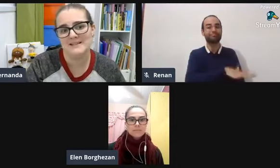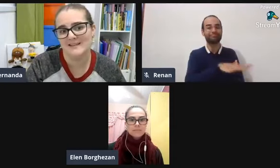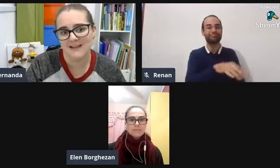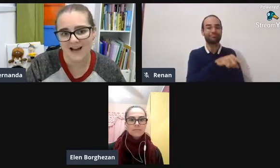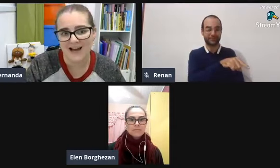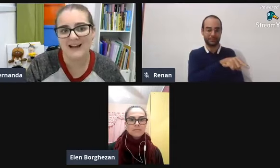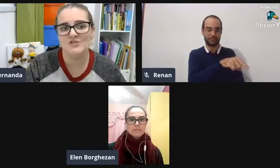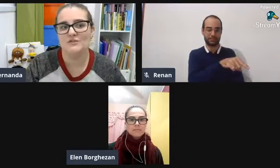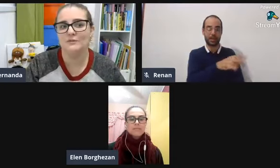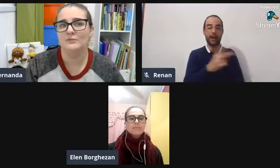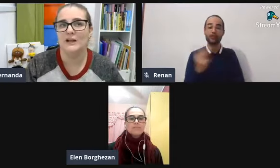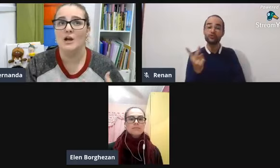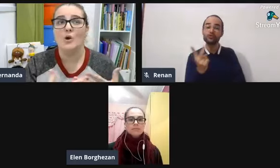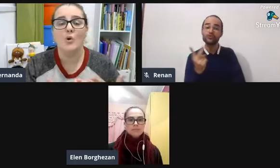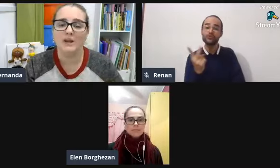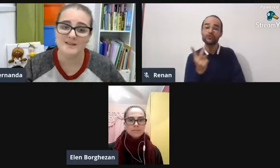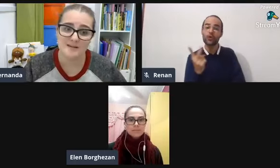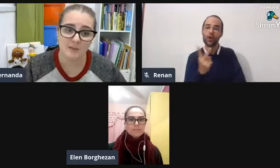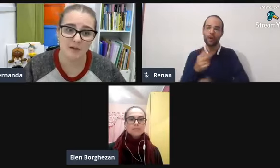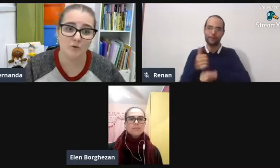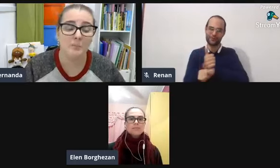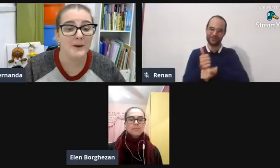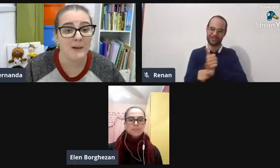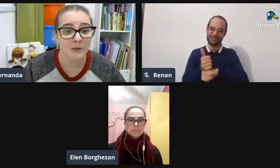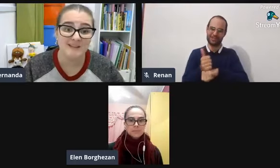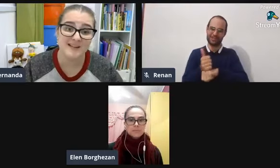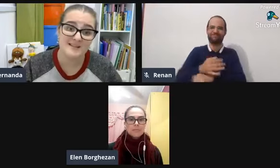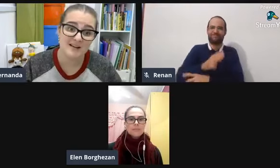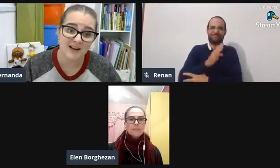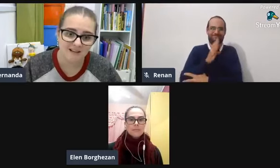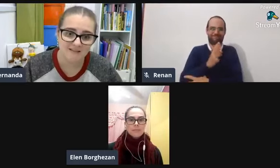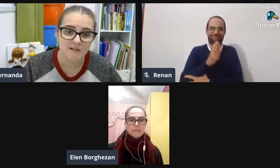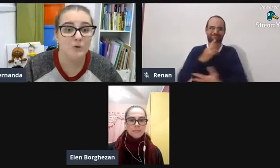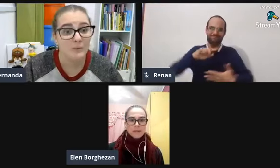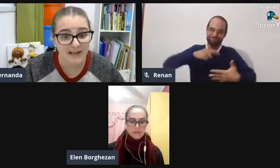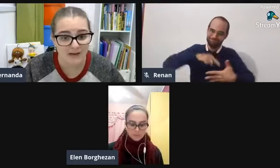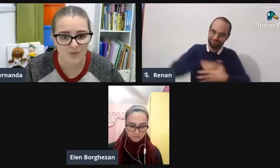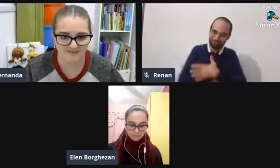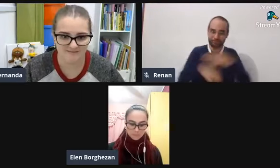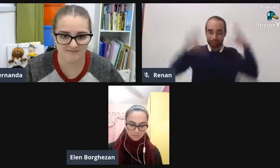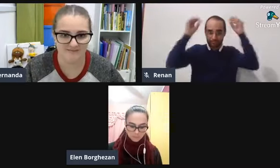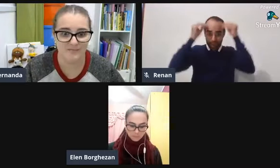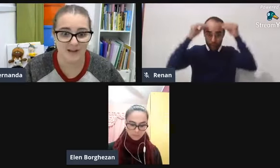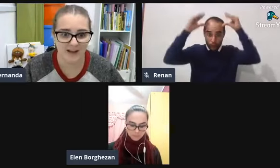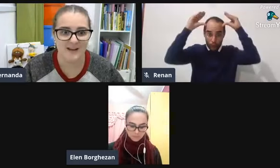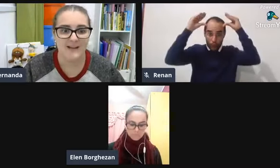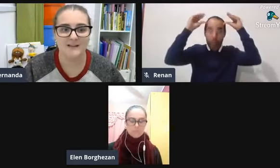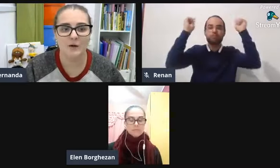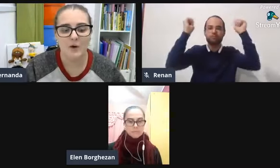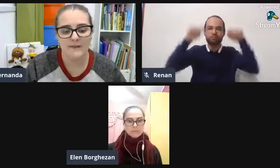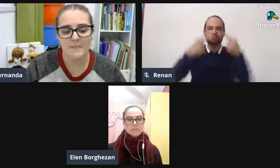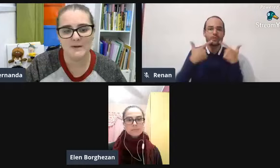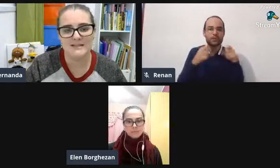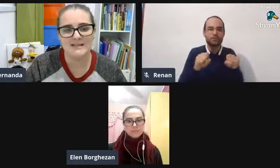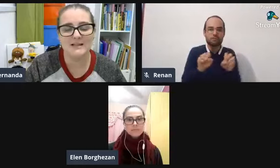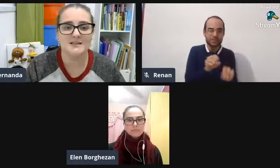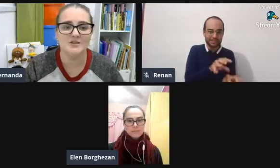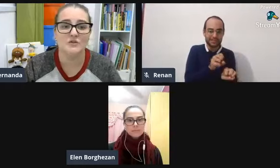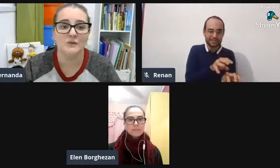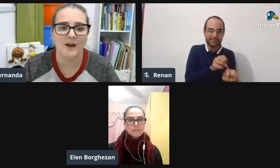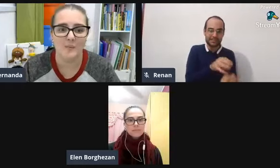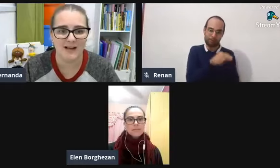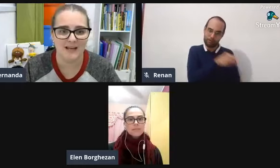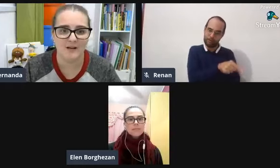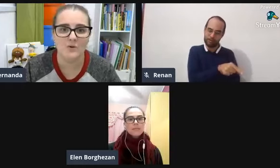ter capacidade, vão ter conhecimento para poder ensinar uma língua, né? Então, depois que essa